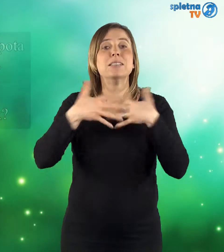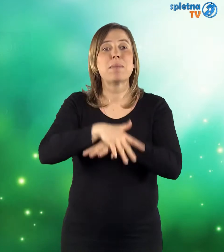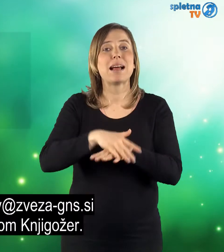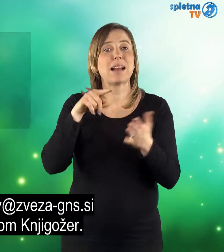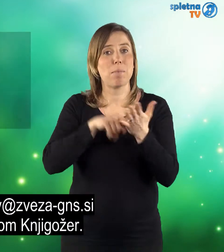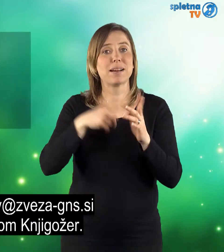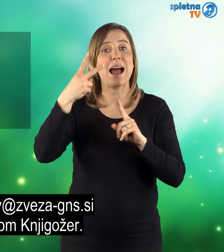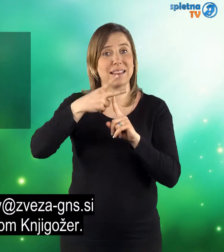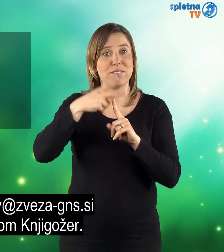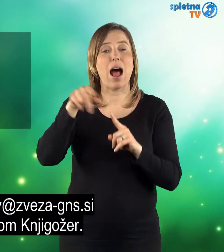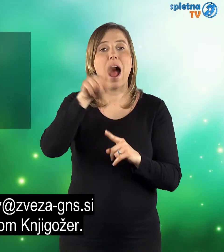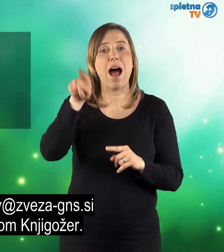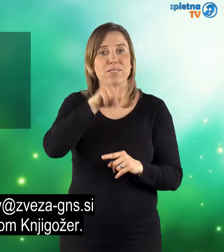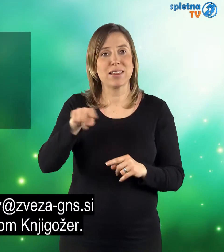na elektronski naslov